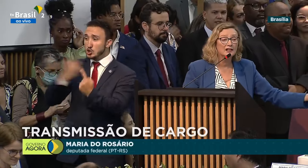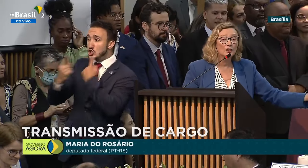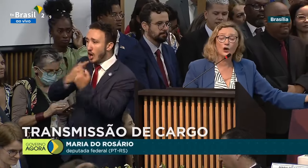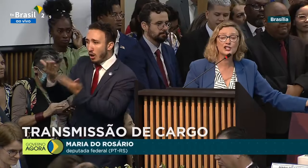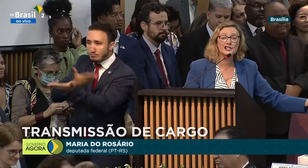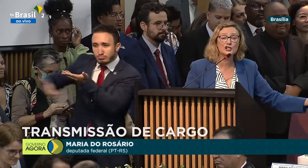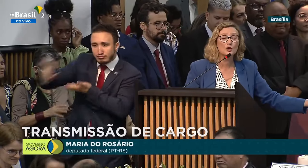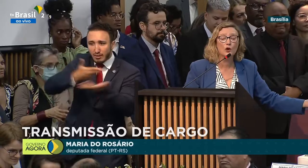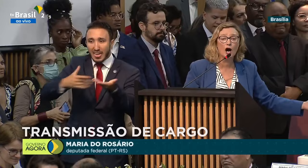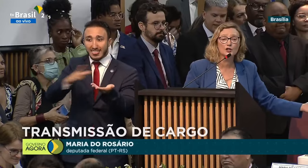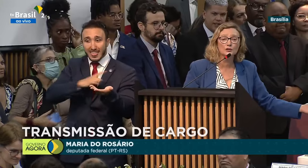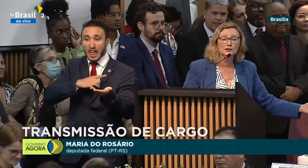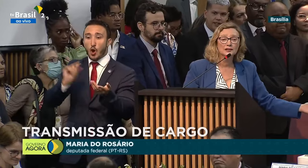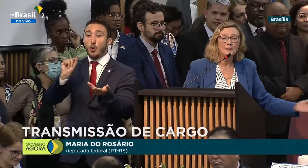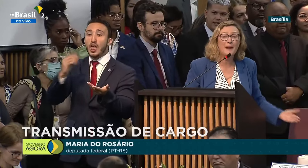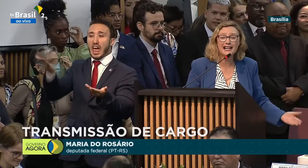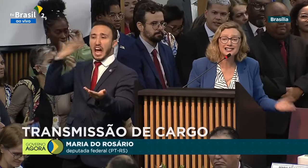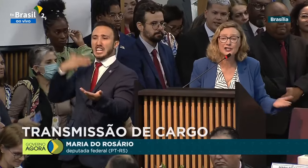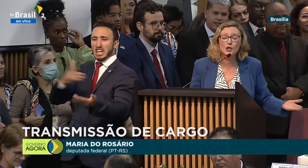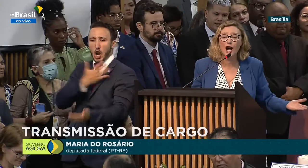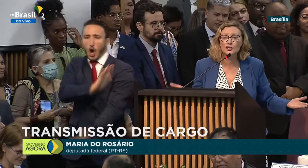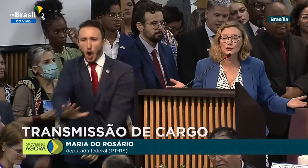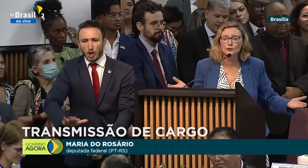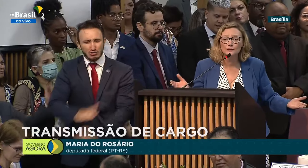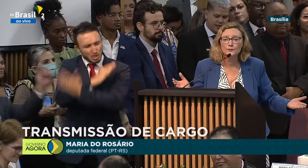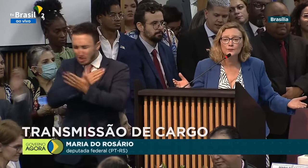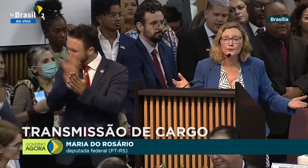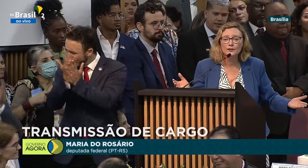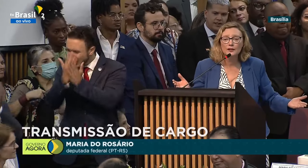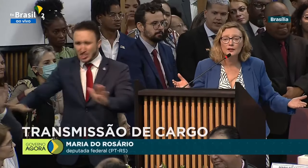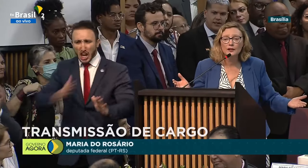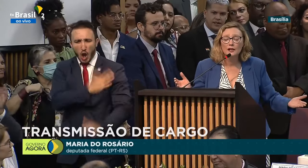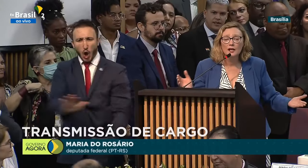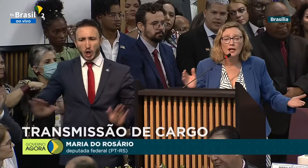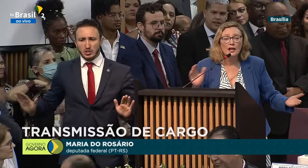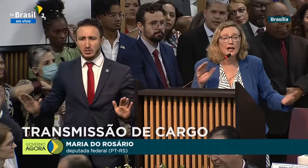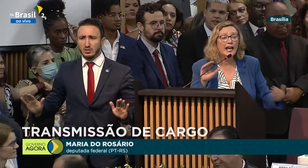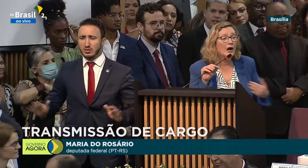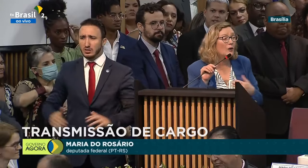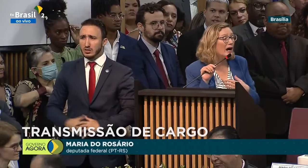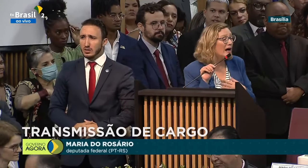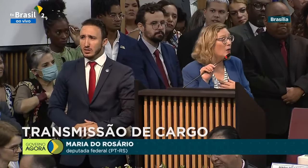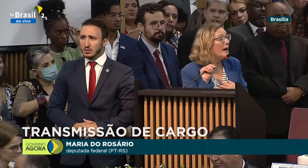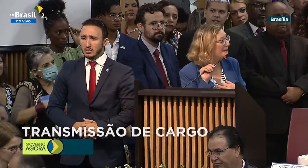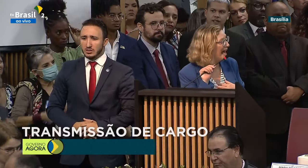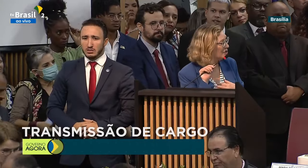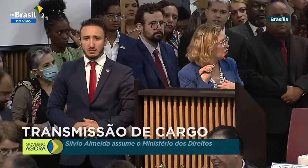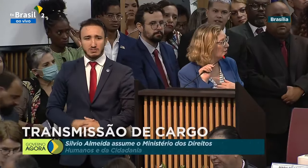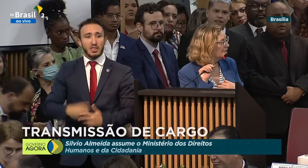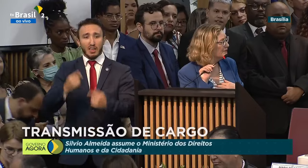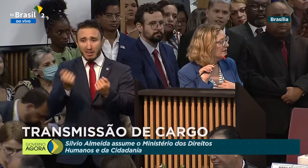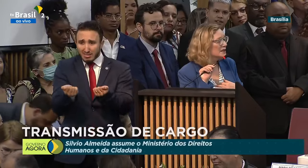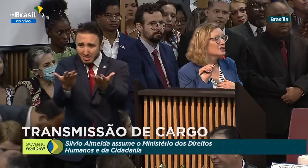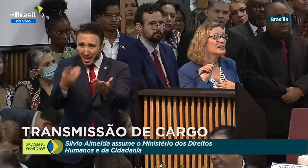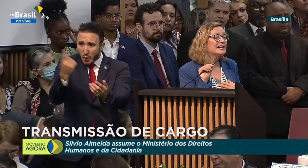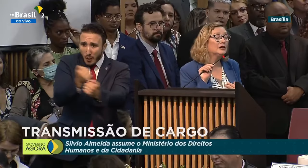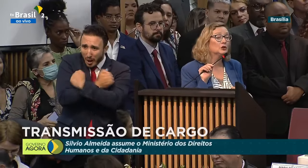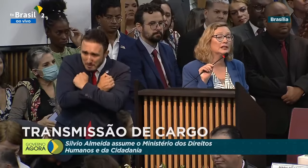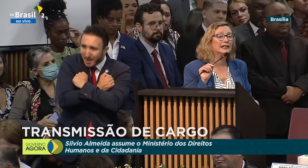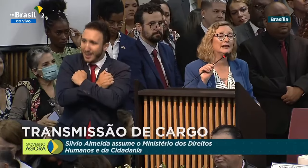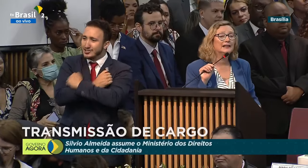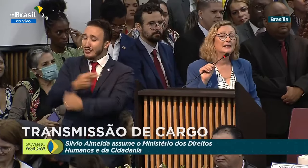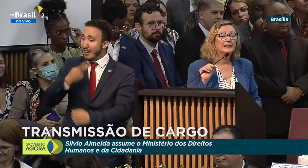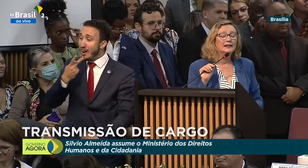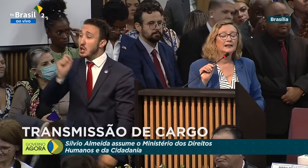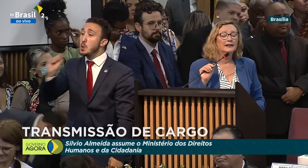exista onde existiu o ódio basta de ódio eu o abraço dizendo